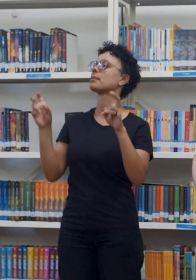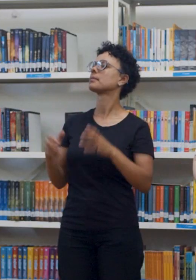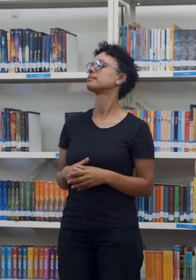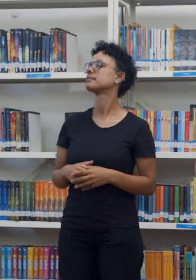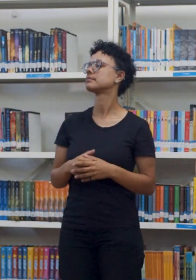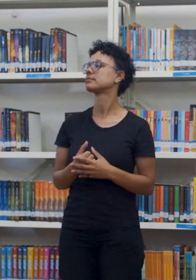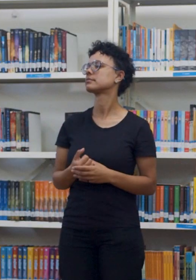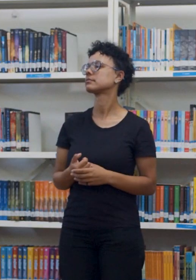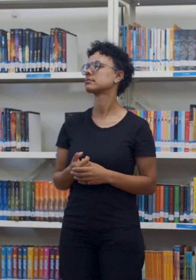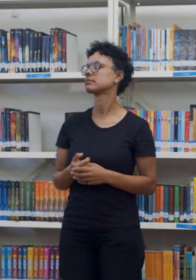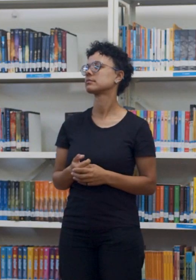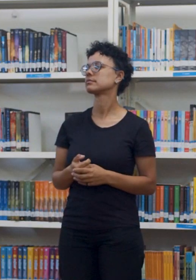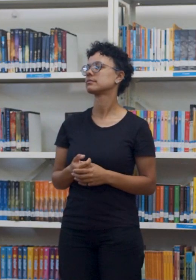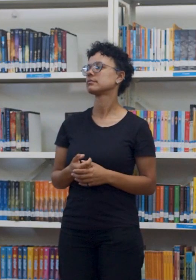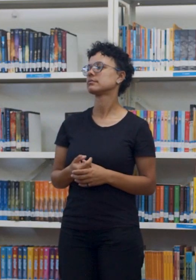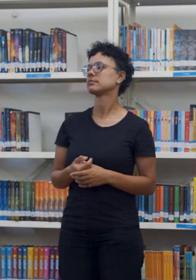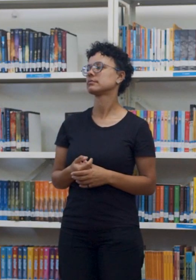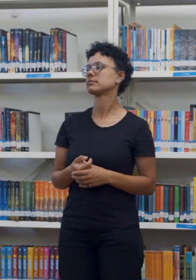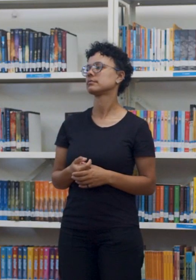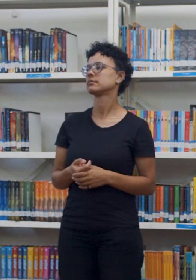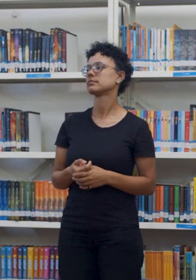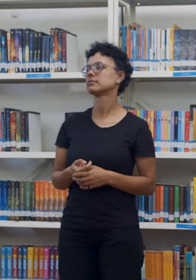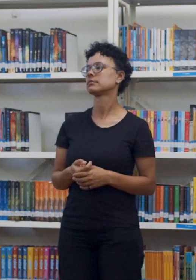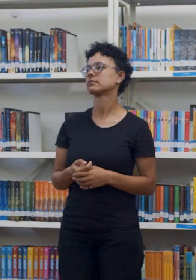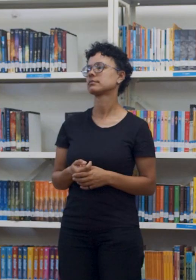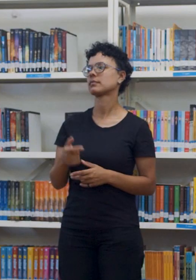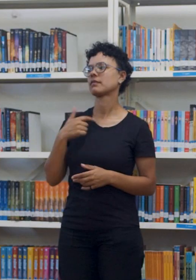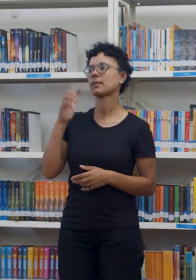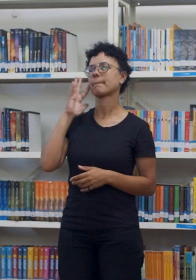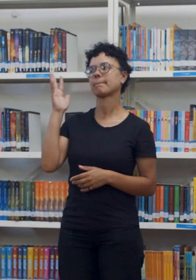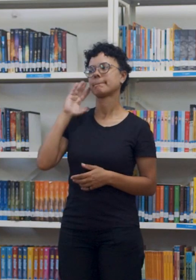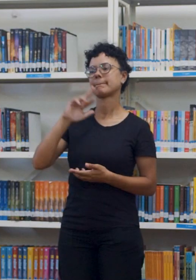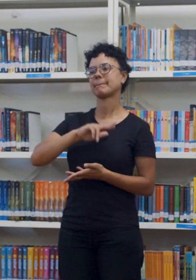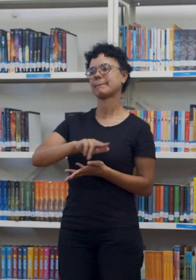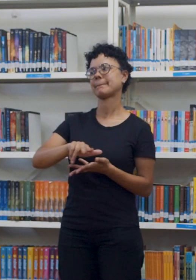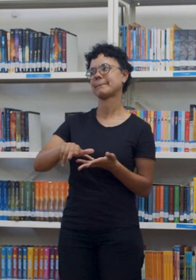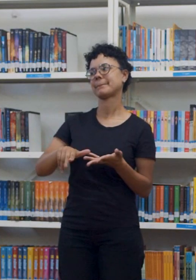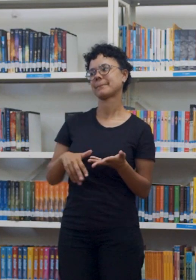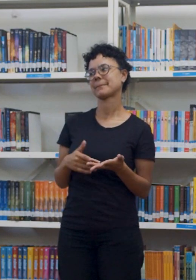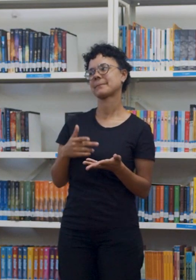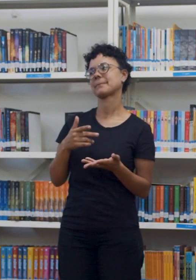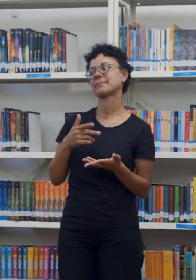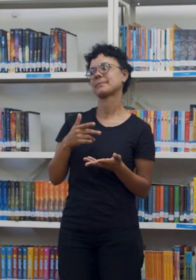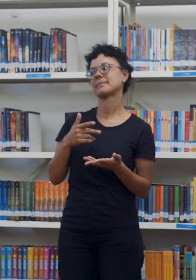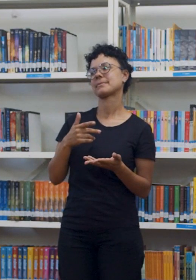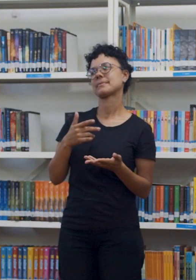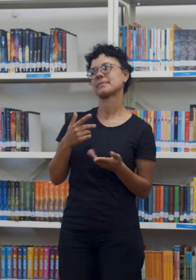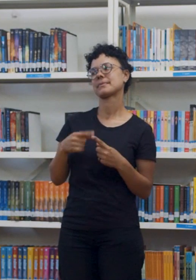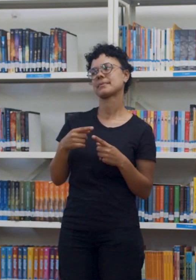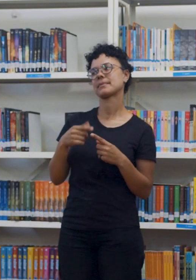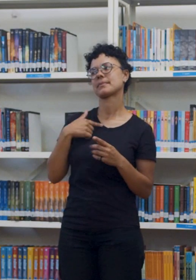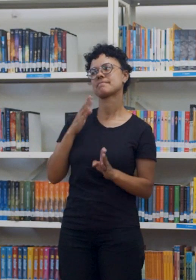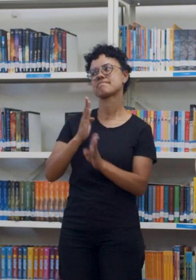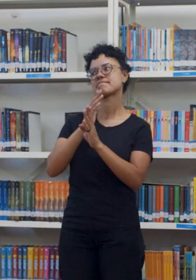seu tema? O meu filho, aqui pensando em muita coisa, uma coisa que eu